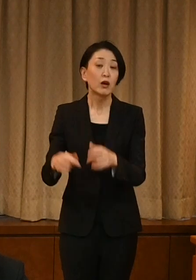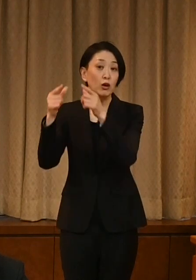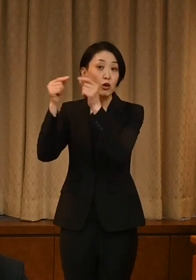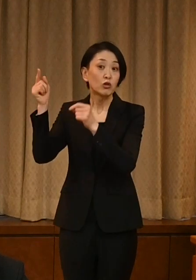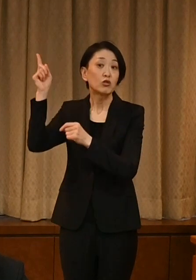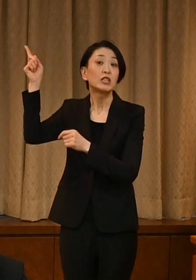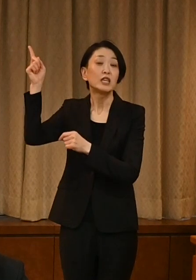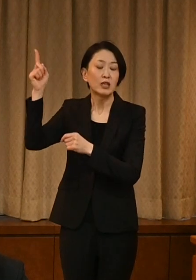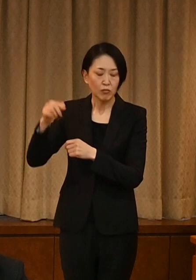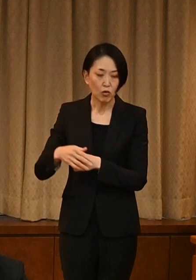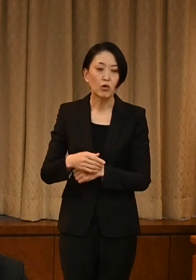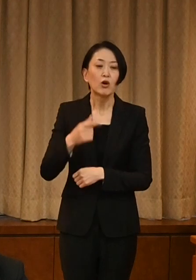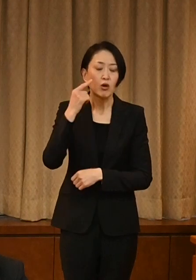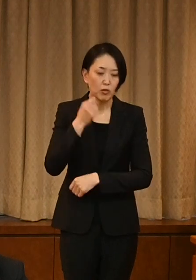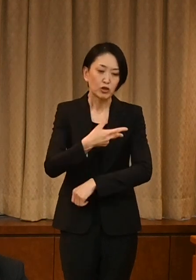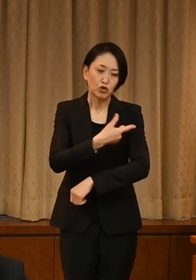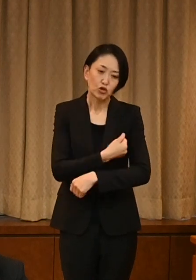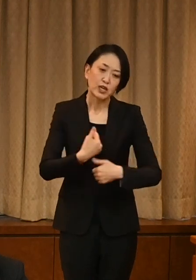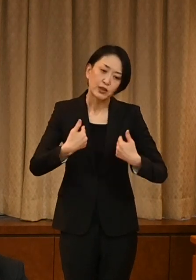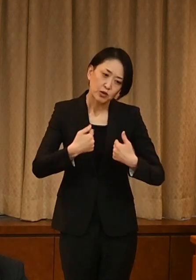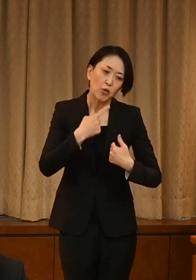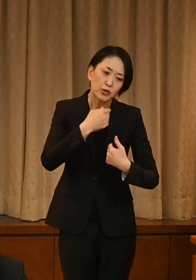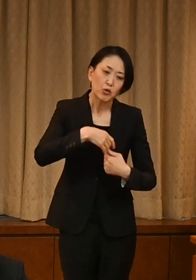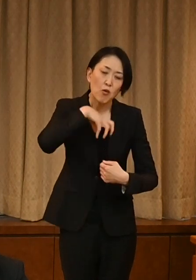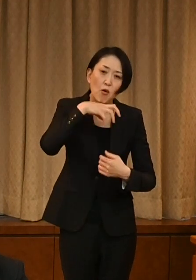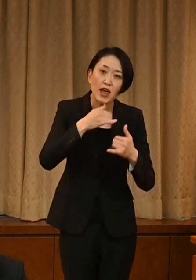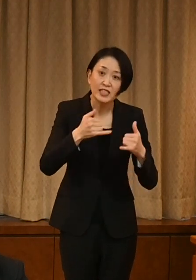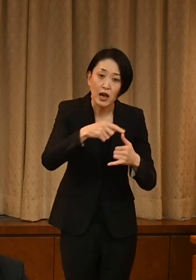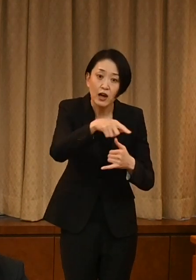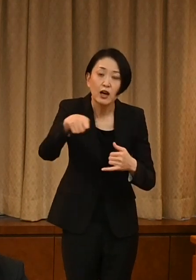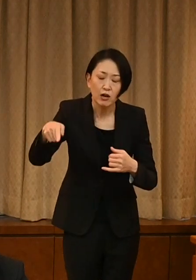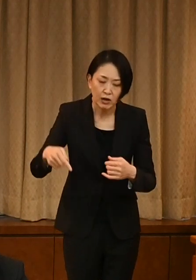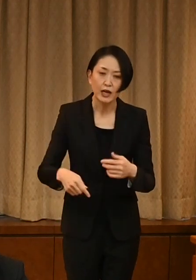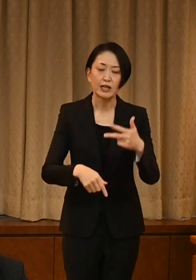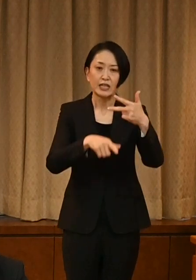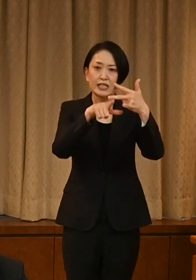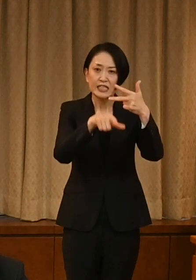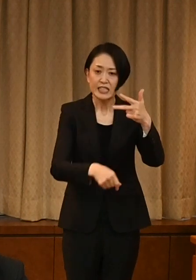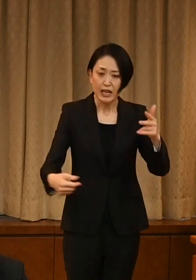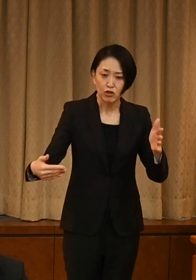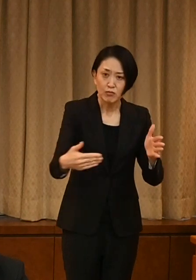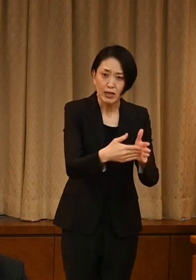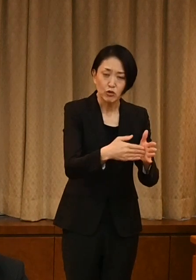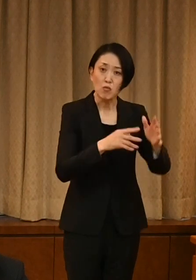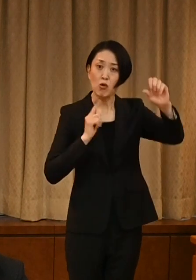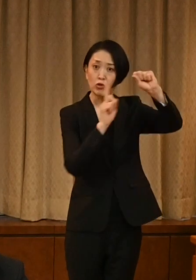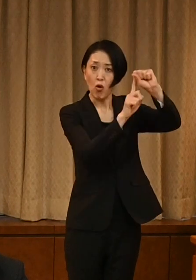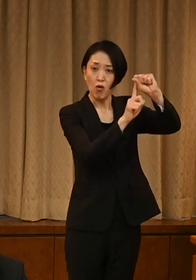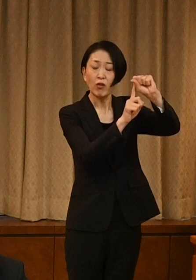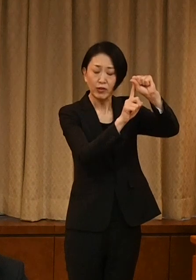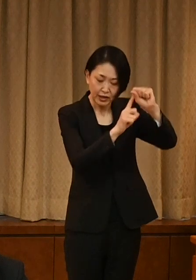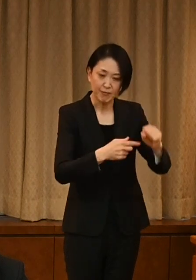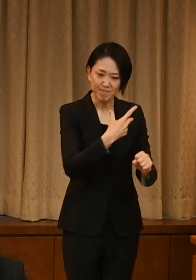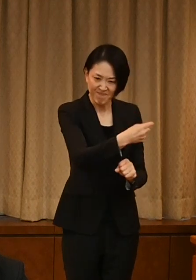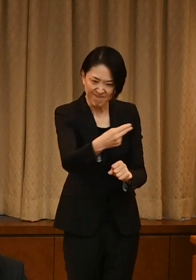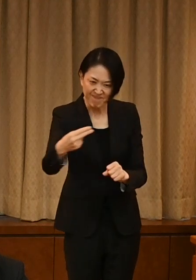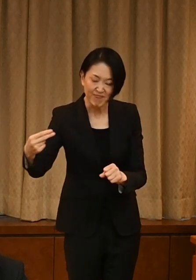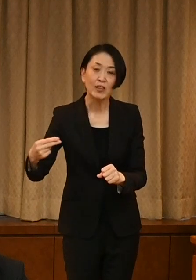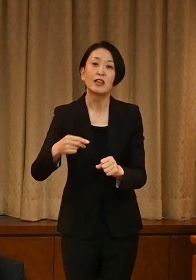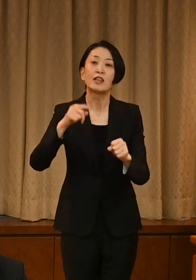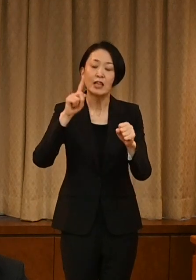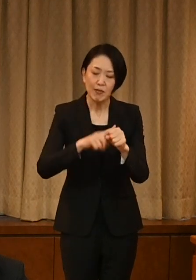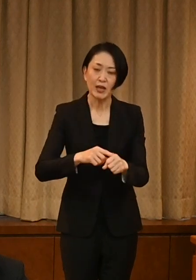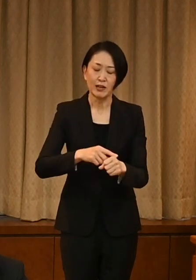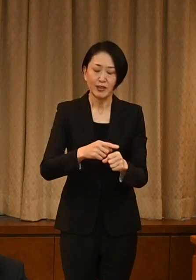望する高齢者が7月末を念頭に2回の接種を受けることができるようワクチン供給の見通しが提示